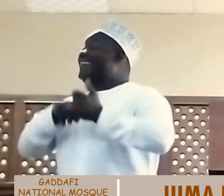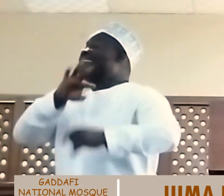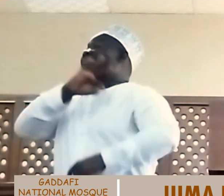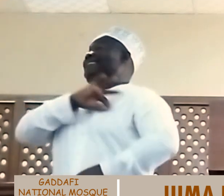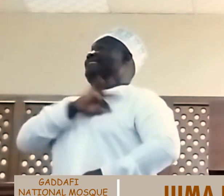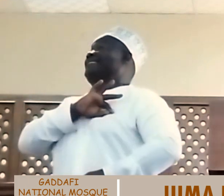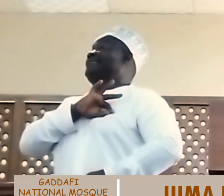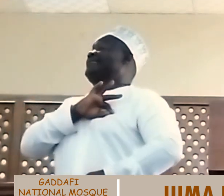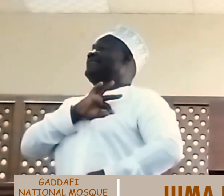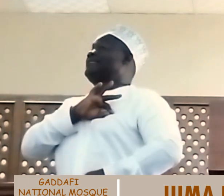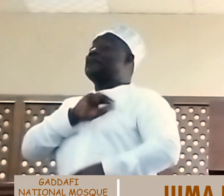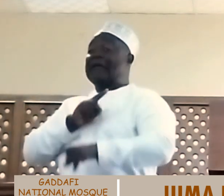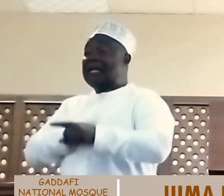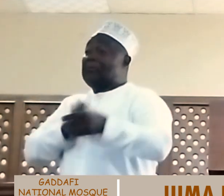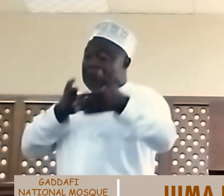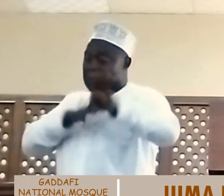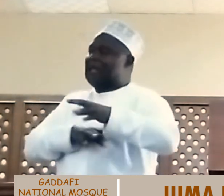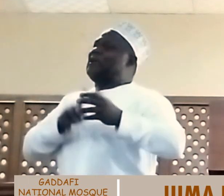sadaka tuljaaliya,